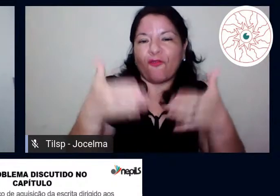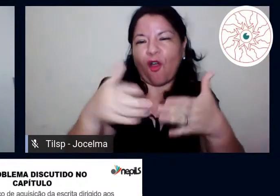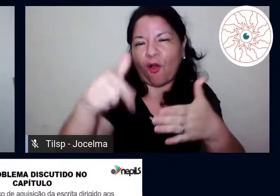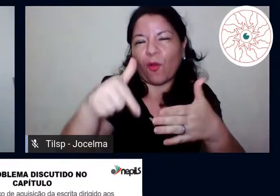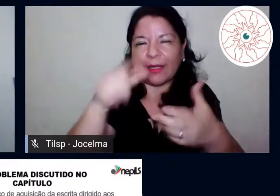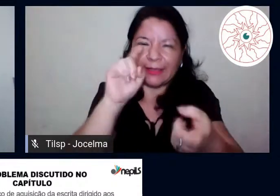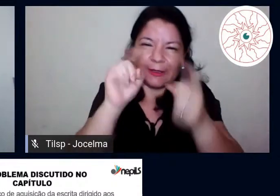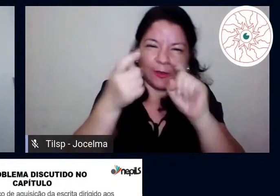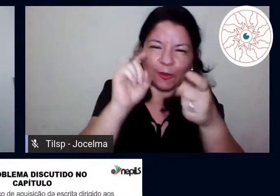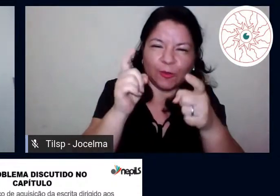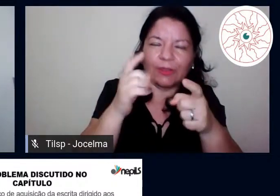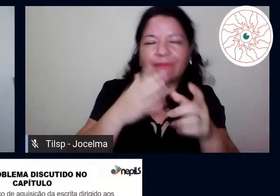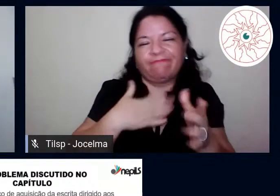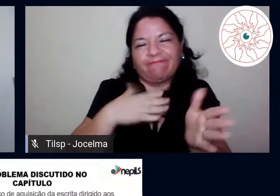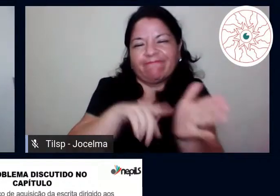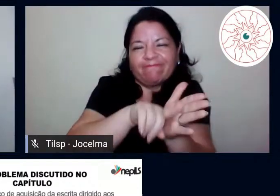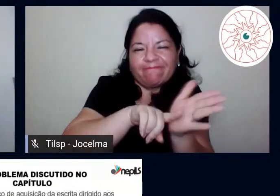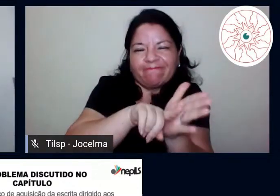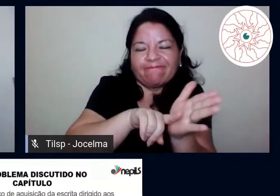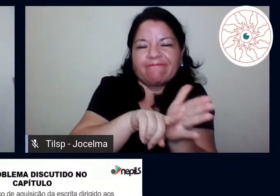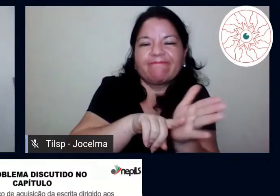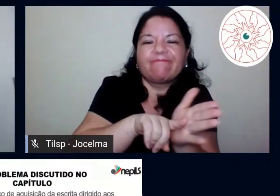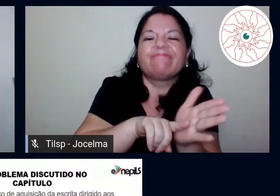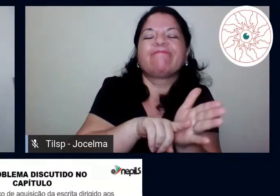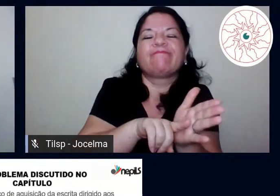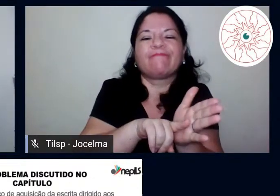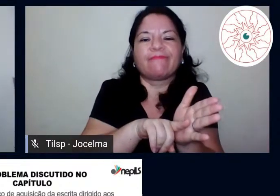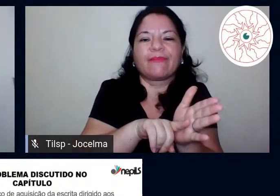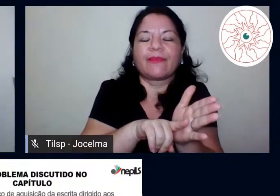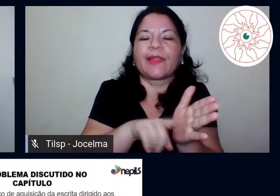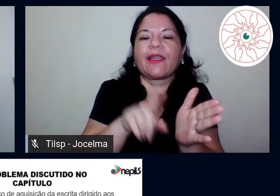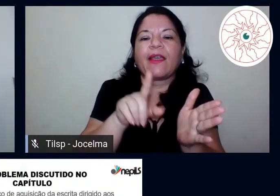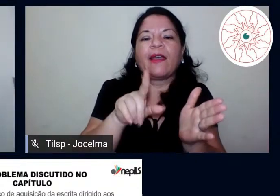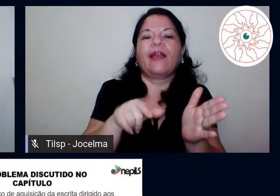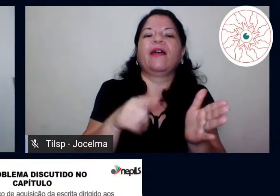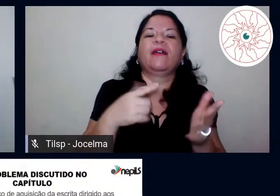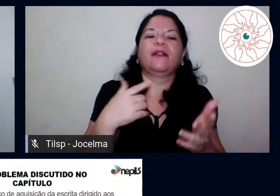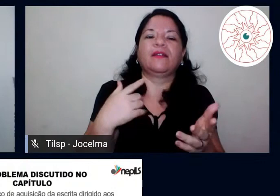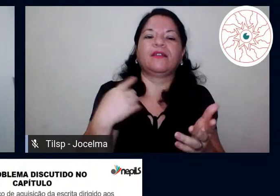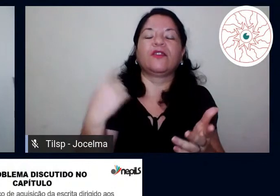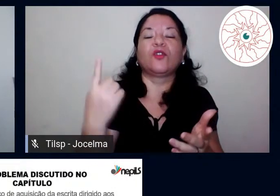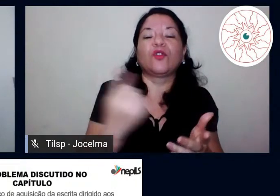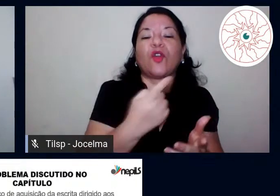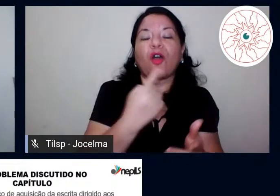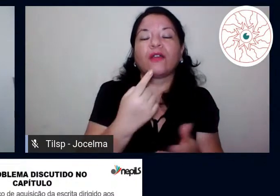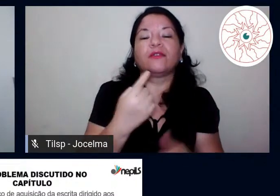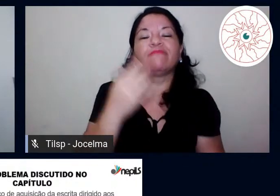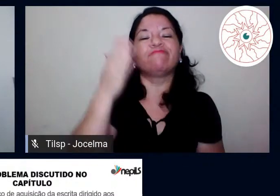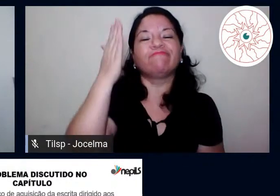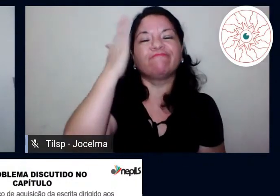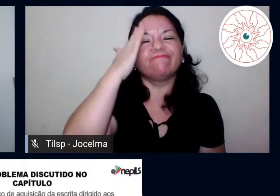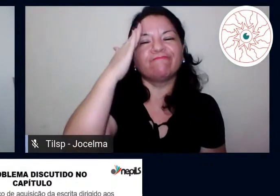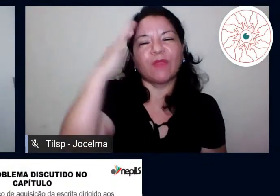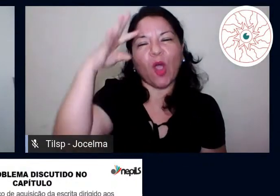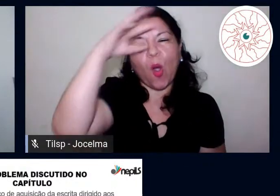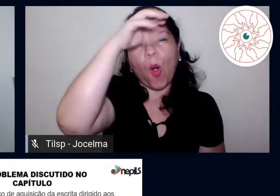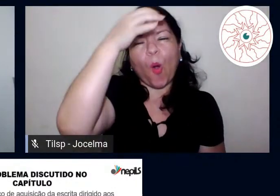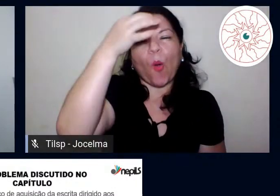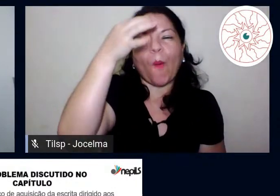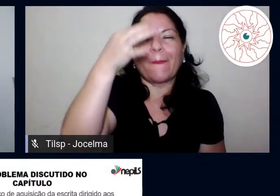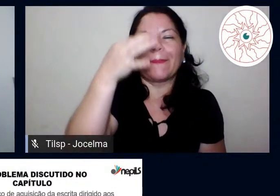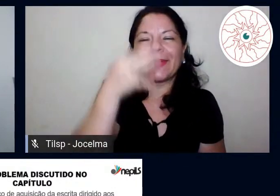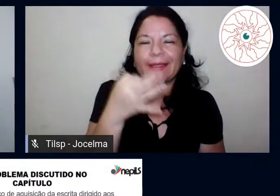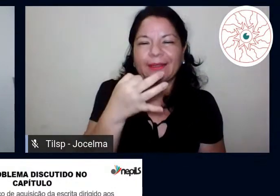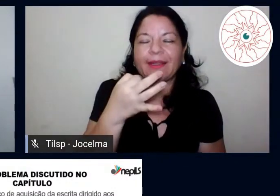das nossas pesquisas, eh nós vamos compreender que que o problema de